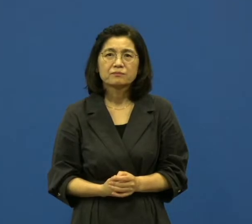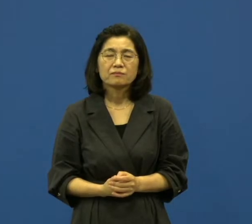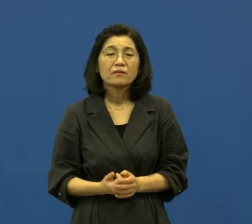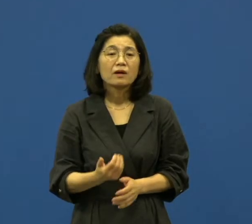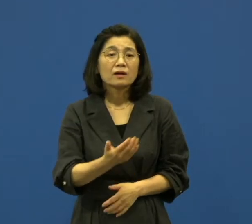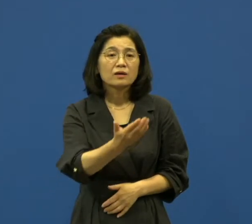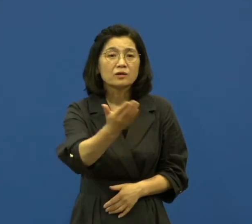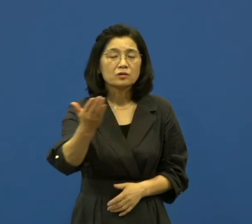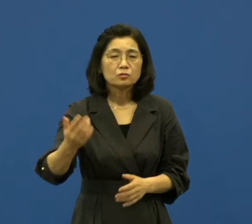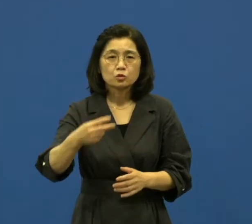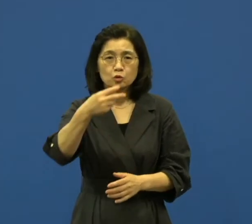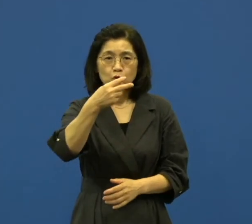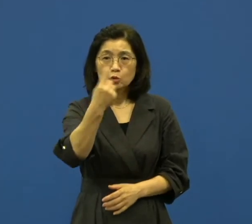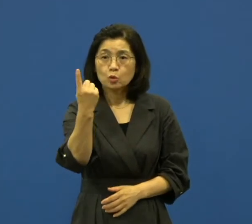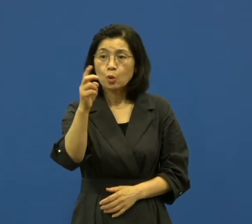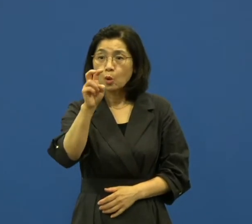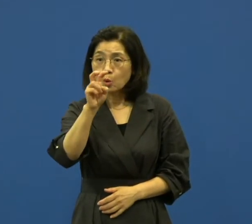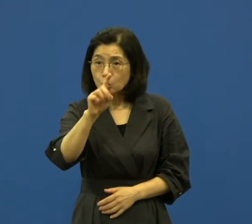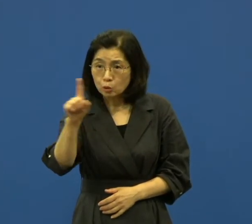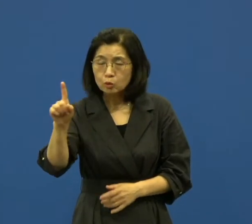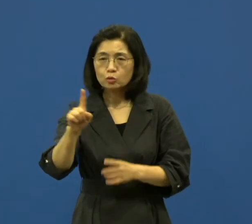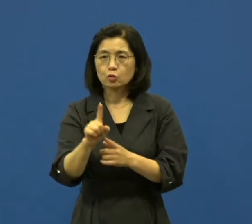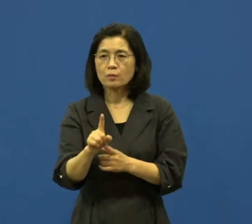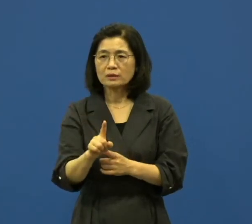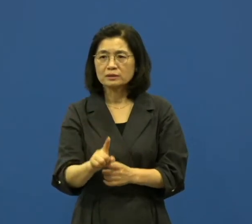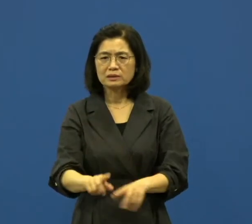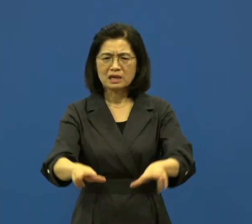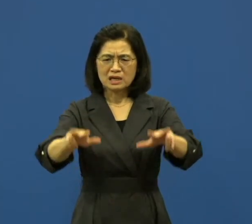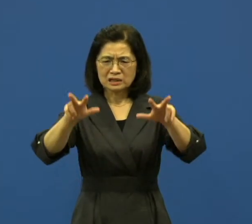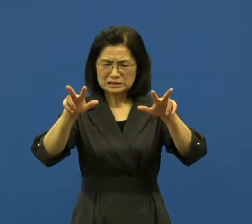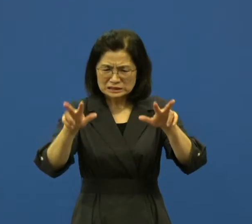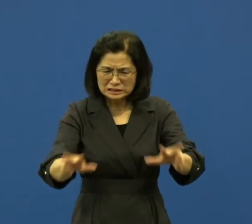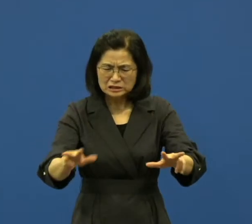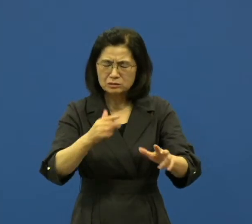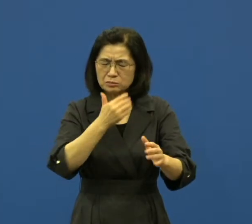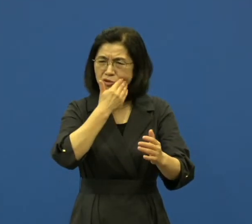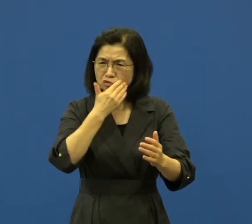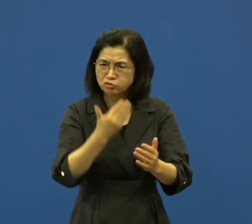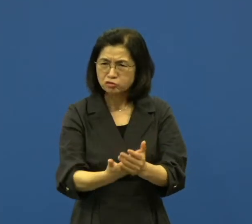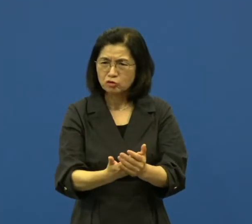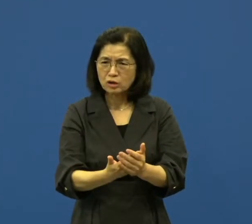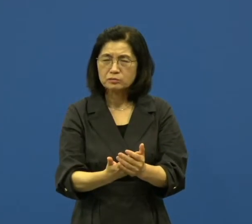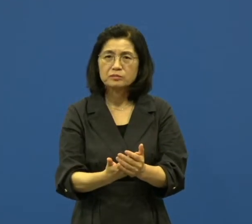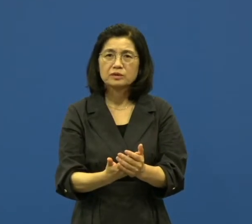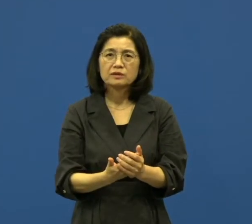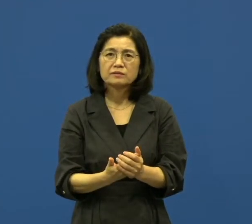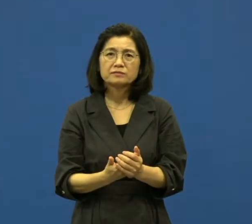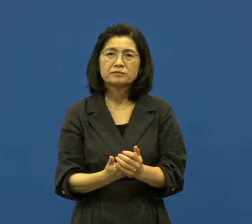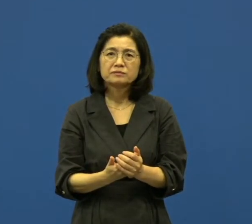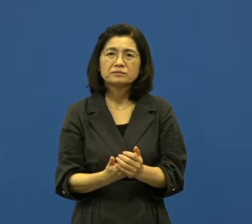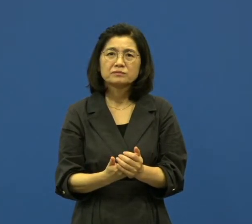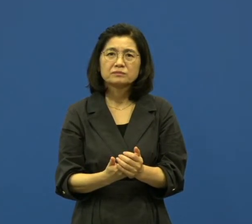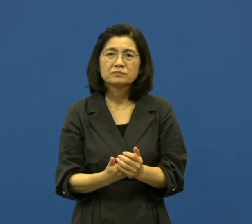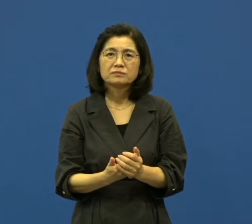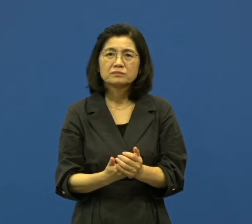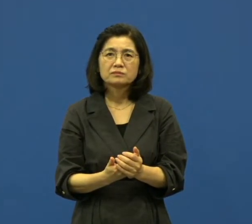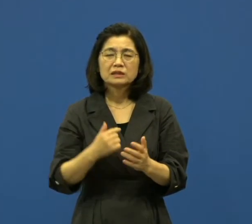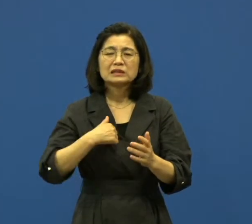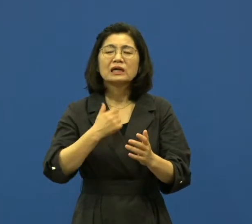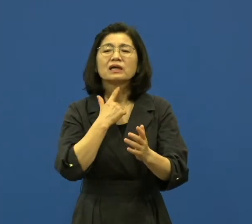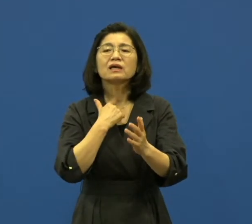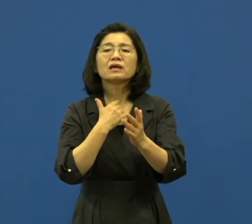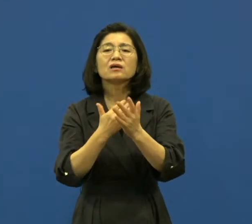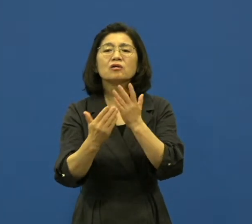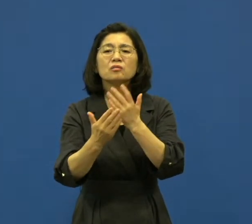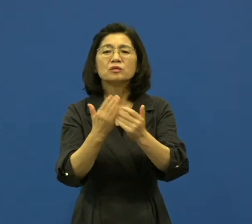여러분, 도망은 현실주의자예요. 자신의 경험이 있는 사람입니다. 그 이상을 넘어갈 수가